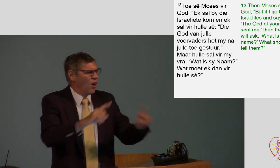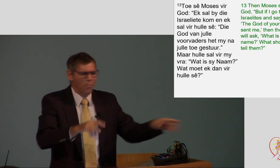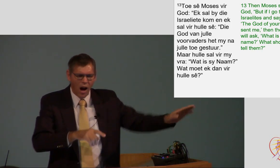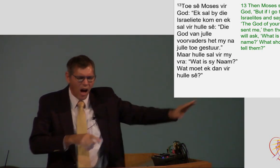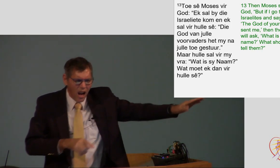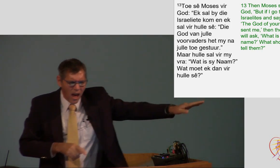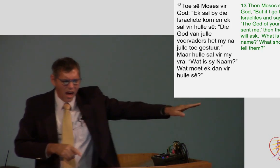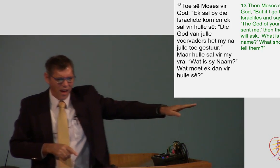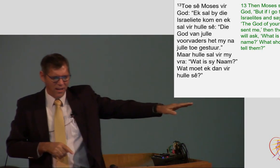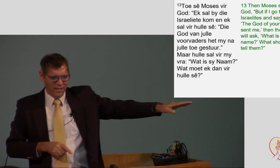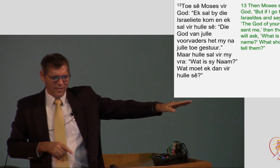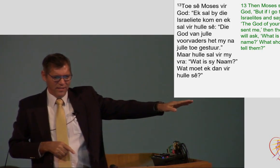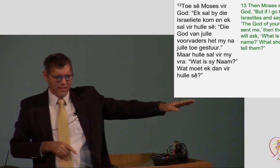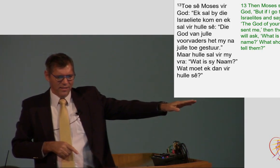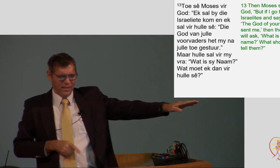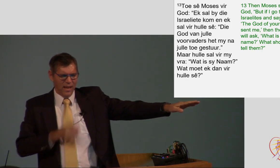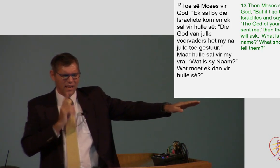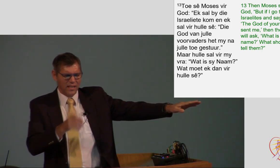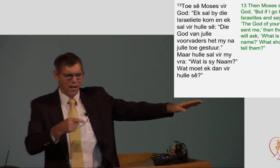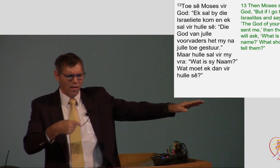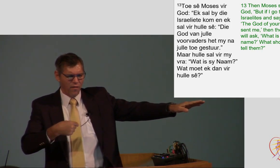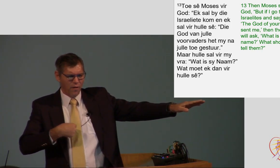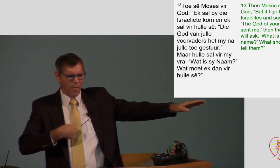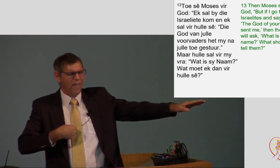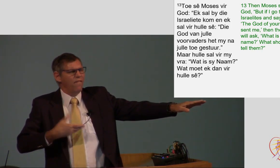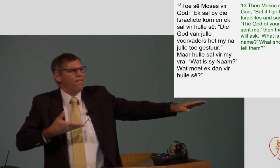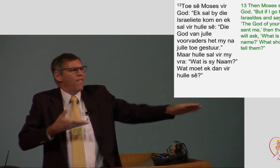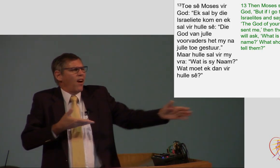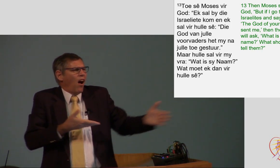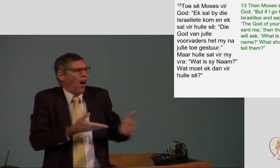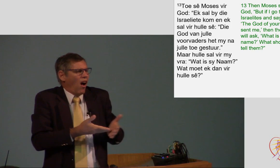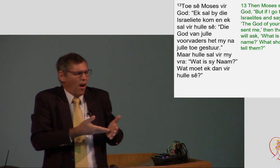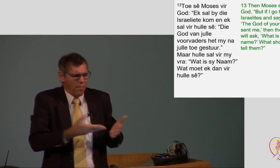Maar hulle sal vir my vra, maar